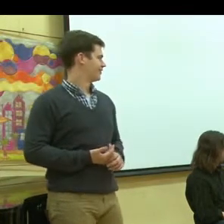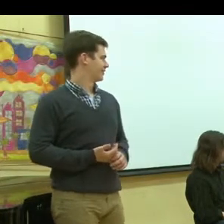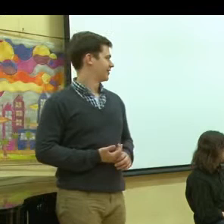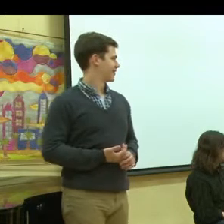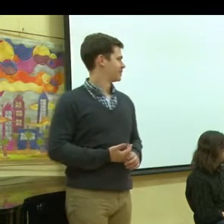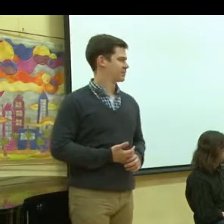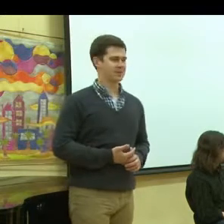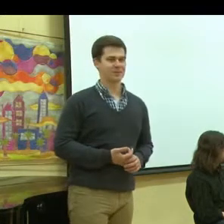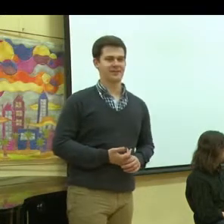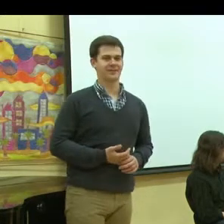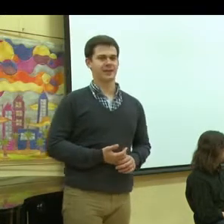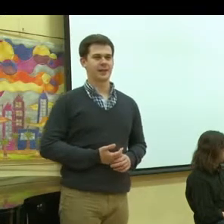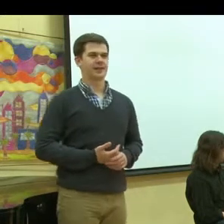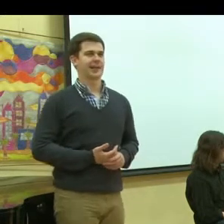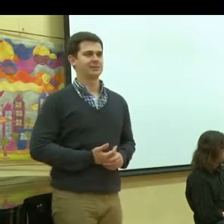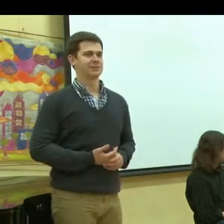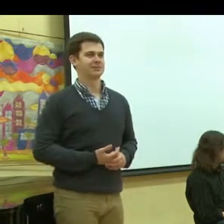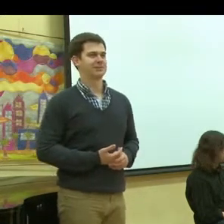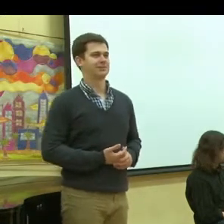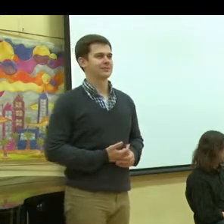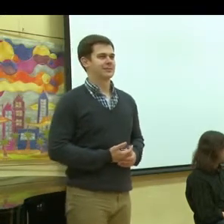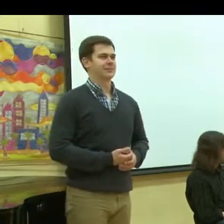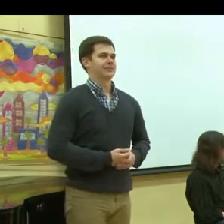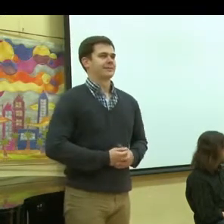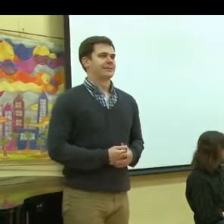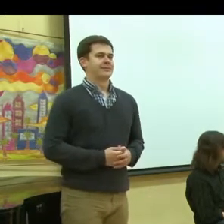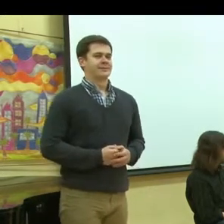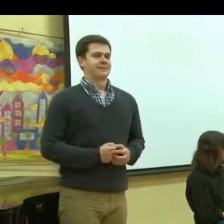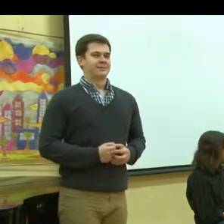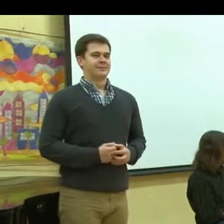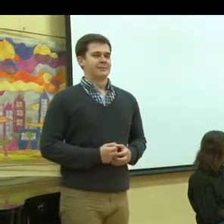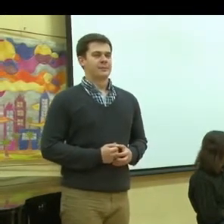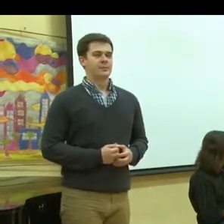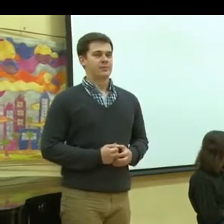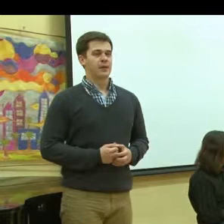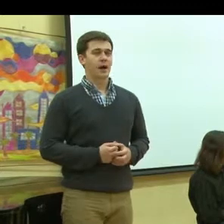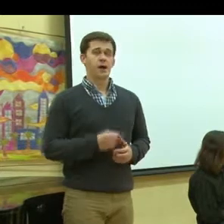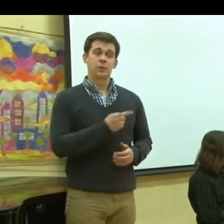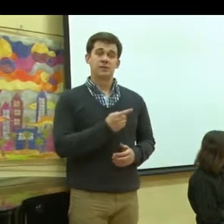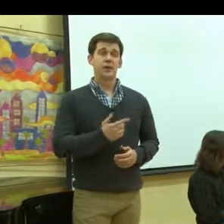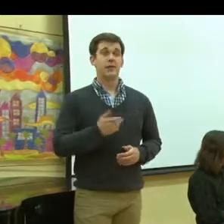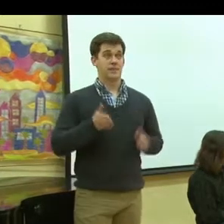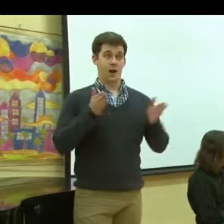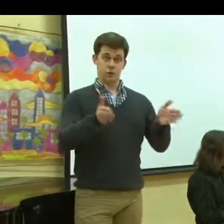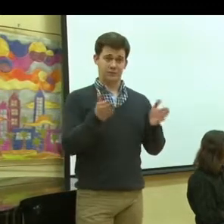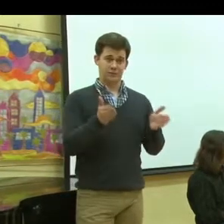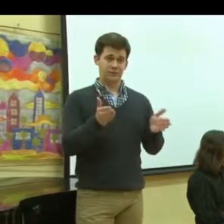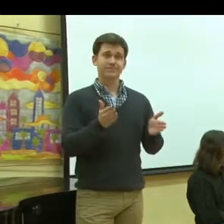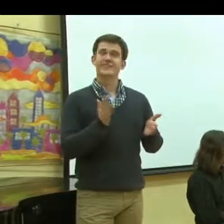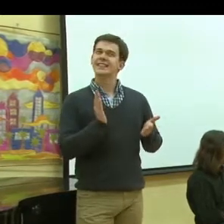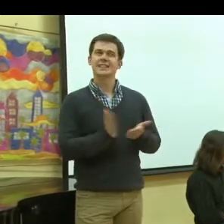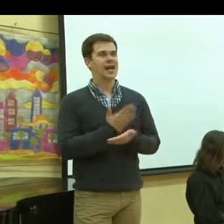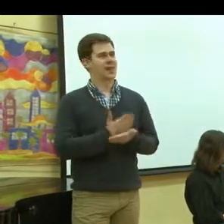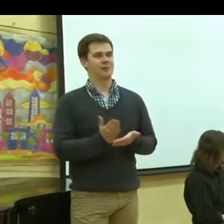Depende de la zona. En Buenos Aires, por ejemplo, el tango lo sentís en la calle. Z tym czuciem na ulicy to też może zależy